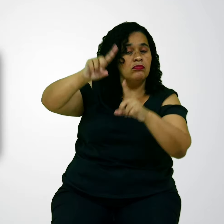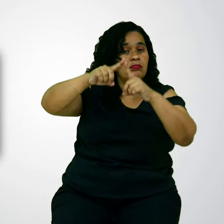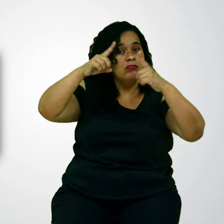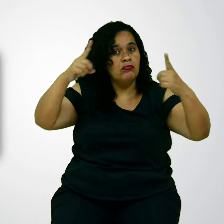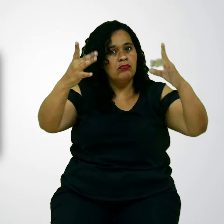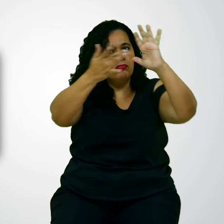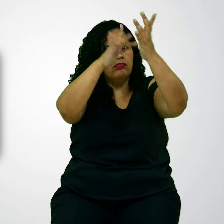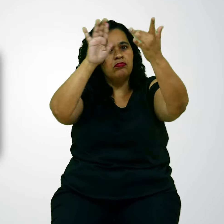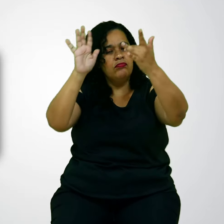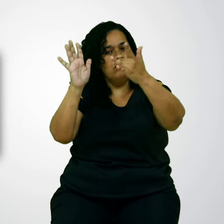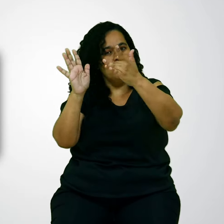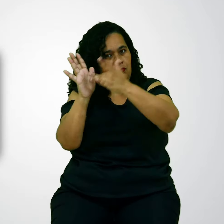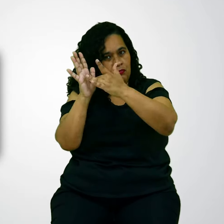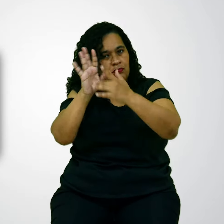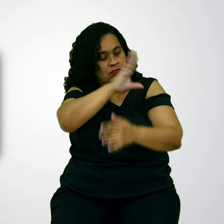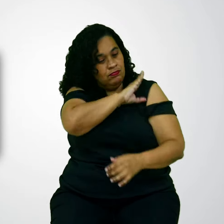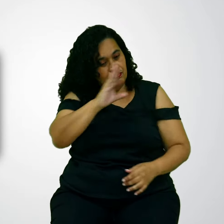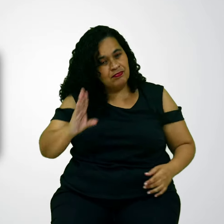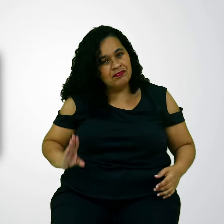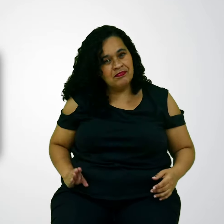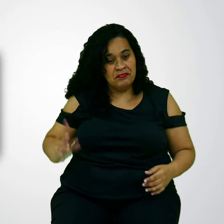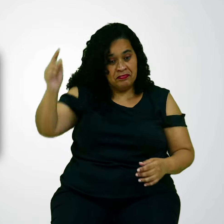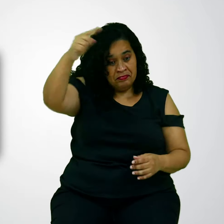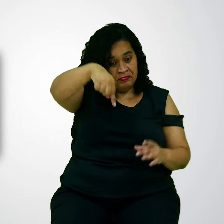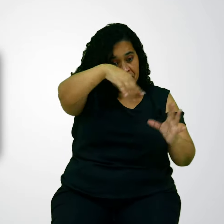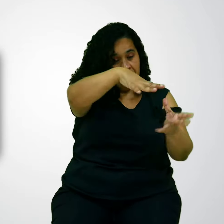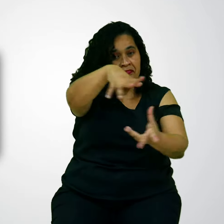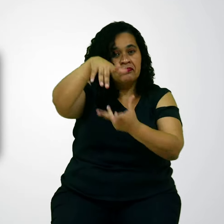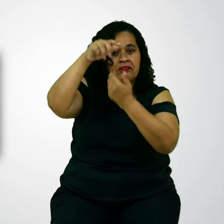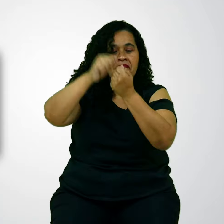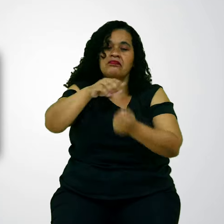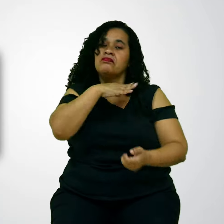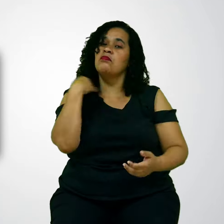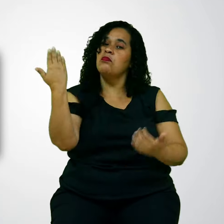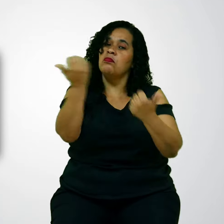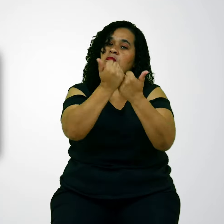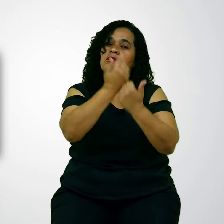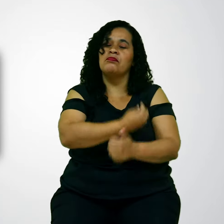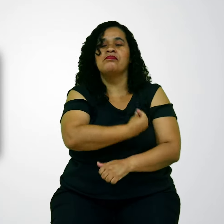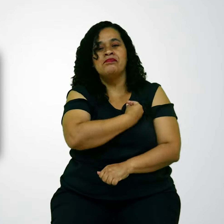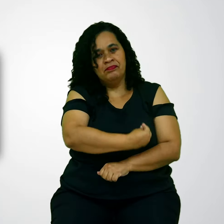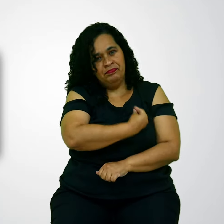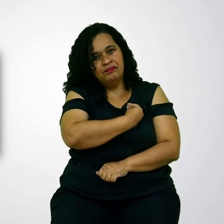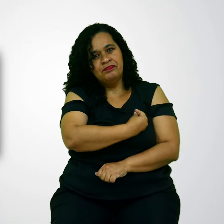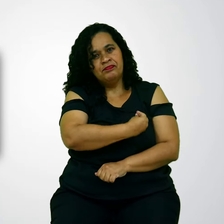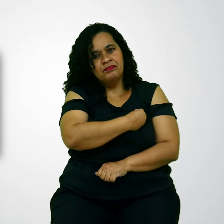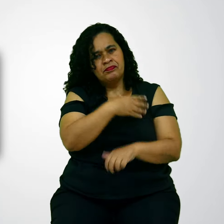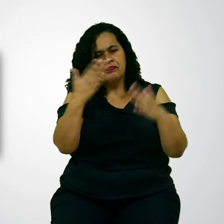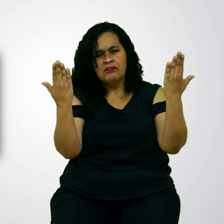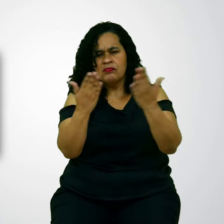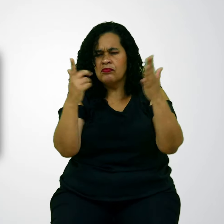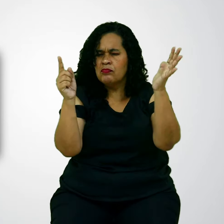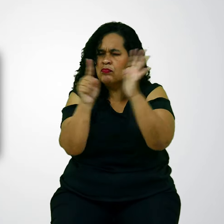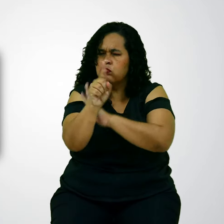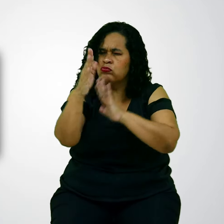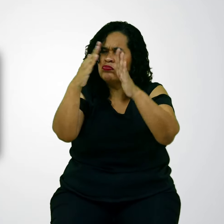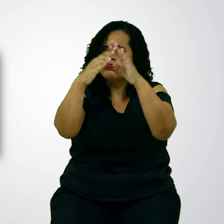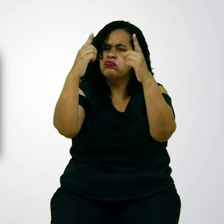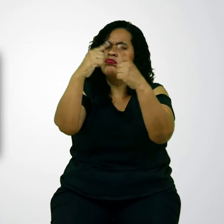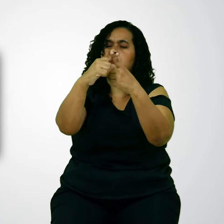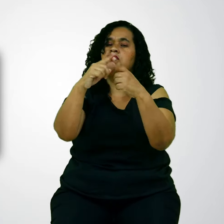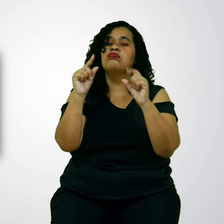o reino. E aí a sua pergunta: onde entra então a igreja? A igreja é a